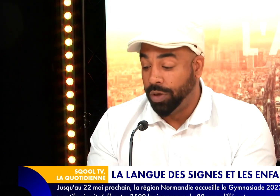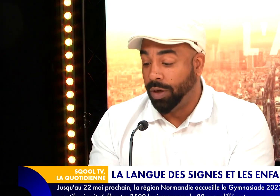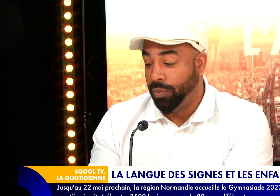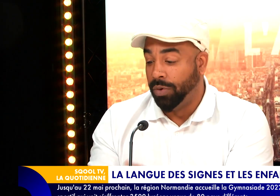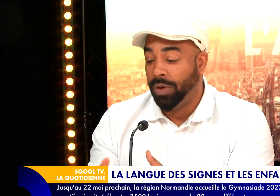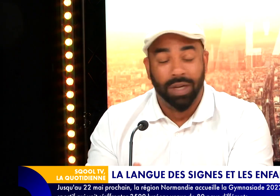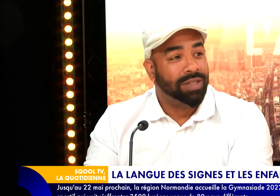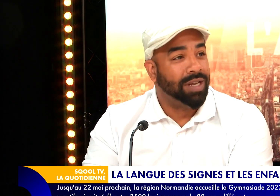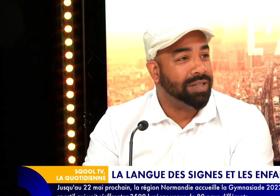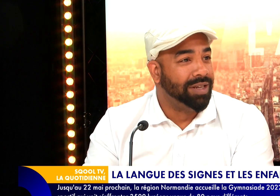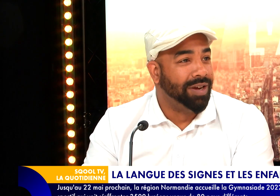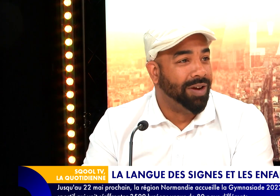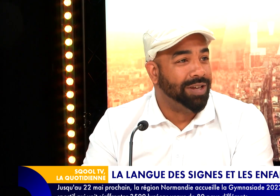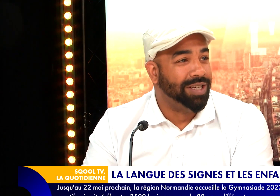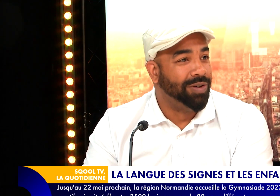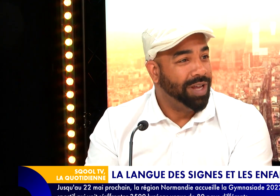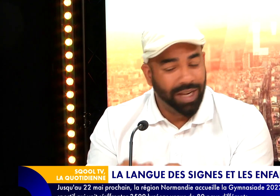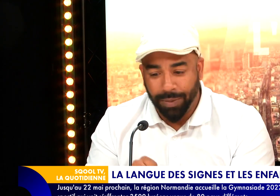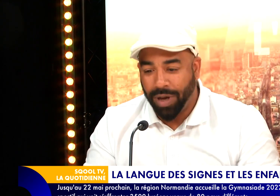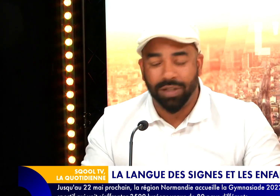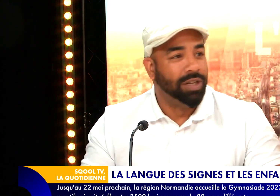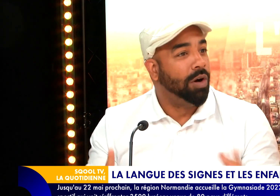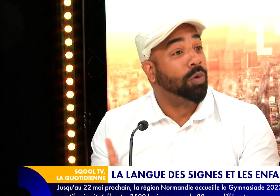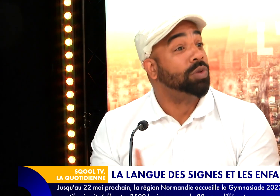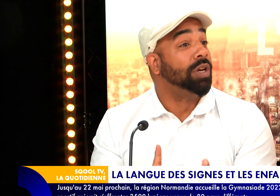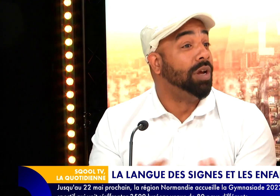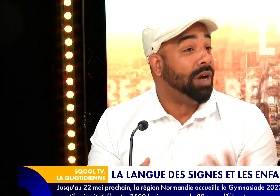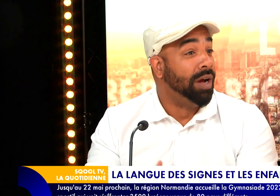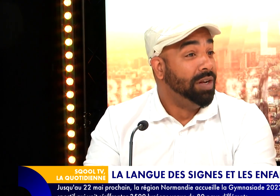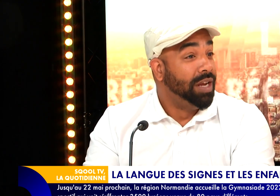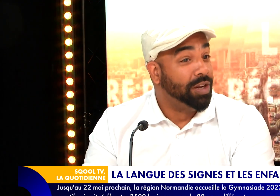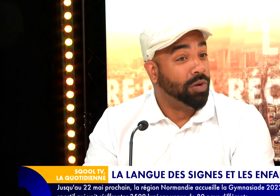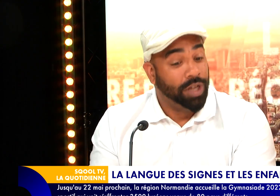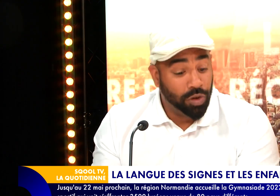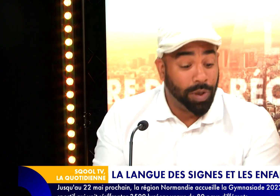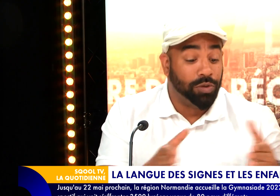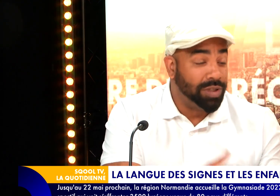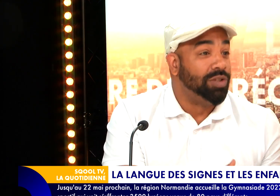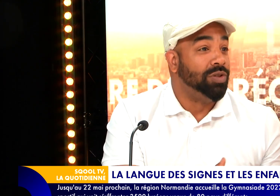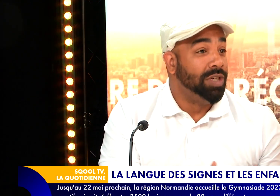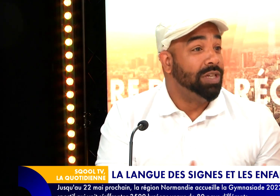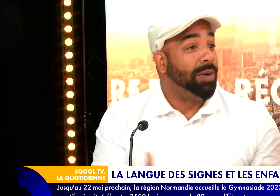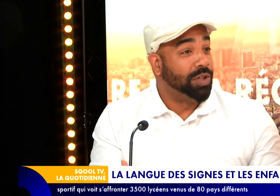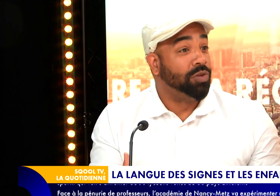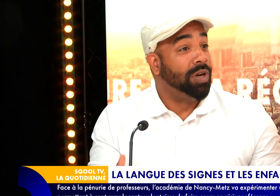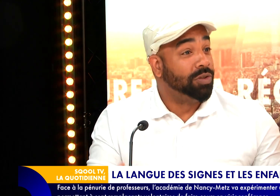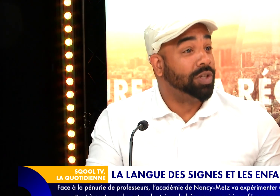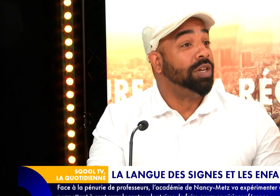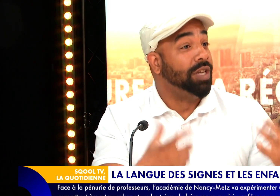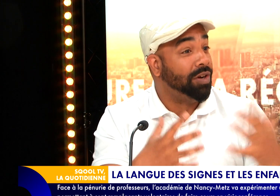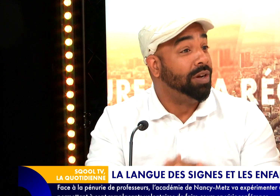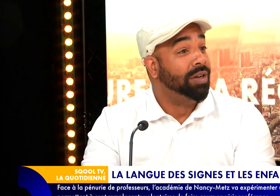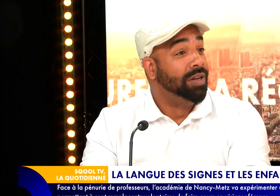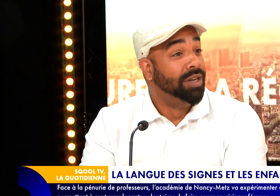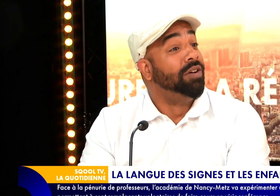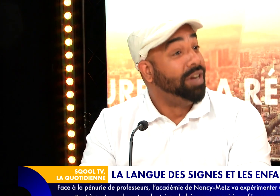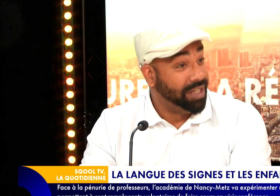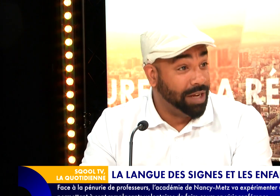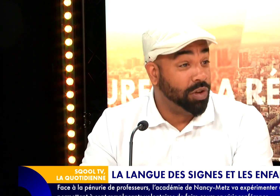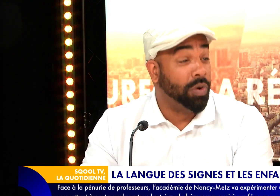donné un peu ça à ses collègues. Il est parti là rencontré un Anglais, ils sont partis aux États-Unis, et à partir de là, ils ont créé. Et là-bas, ça a fonctionné. Ah, exactement.